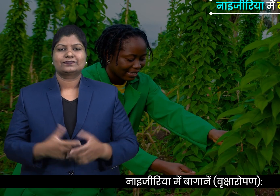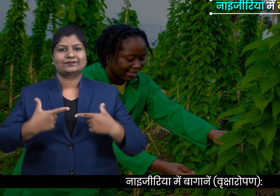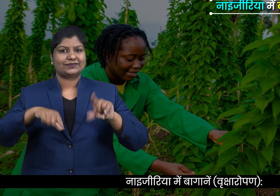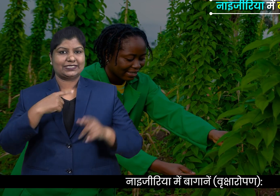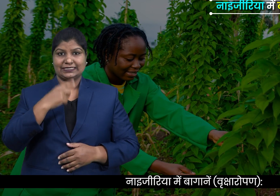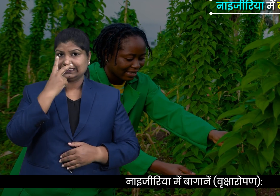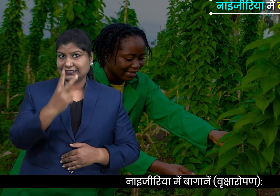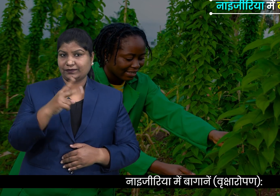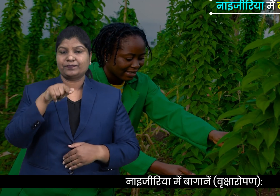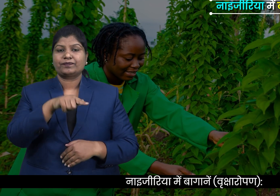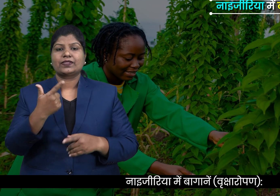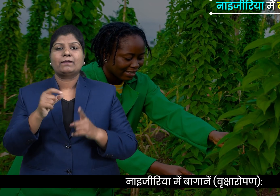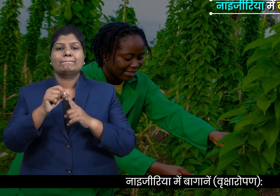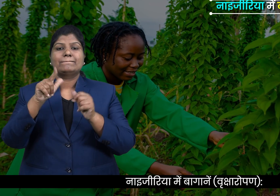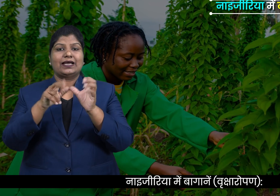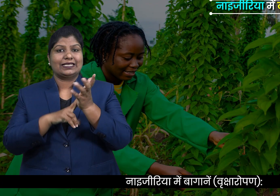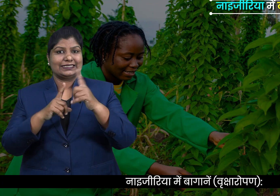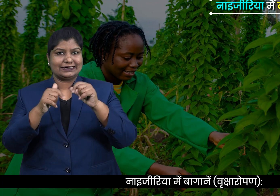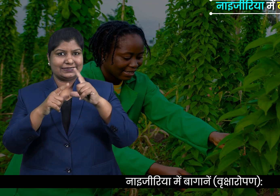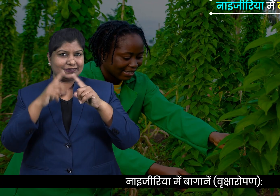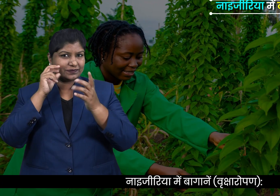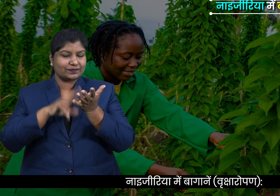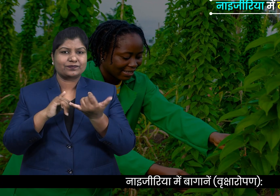नाइजीरिया में बागाने, वृक्षारोपण।